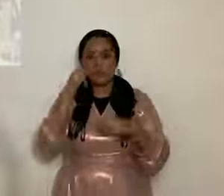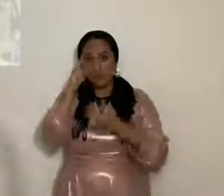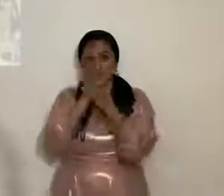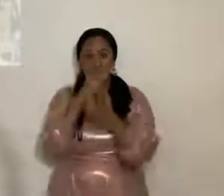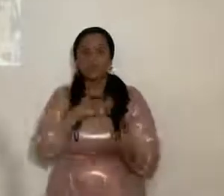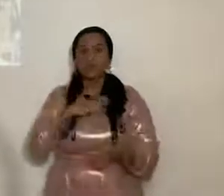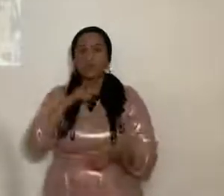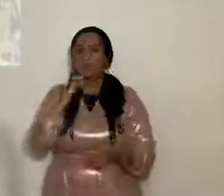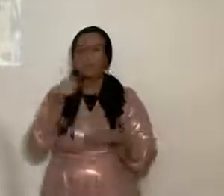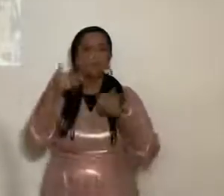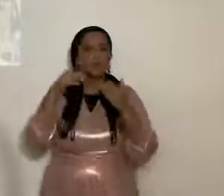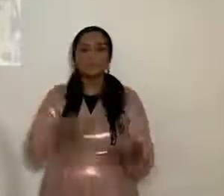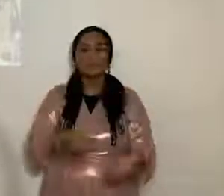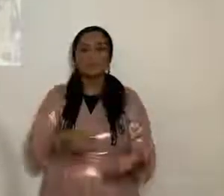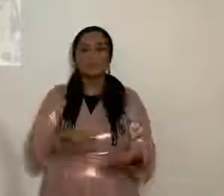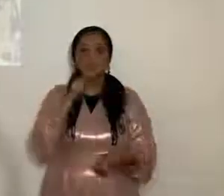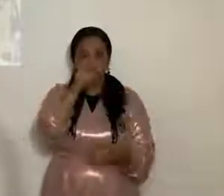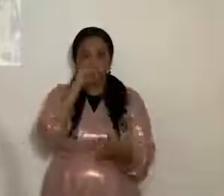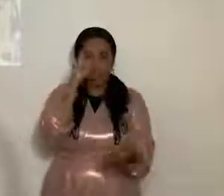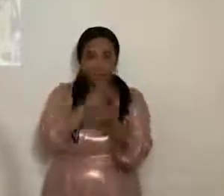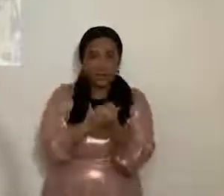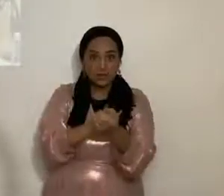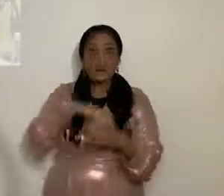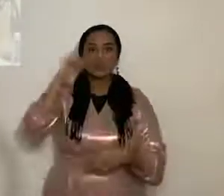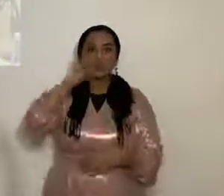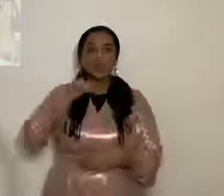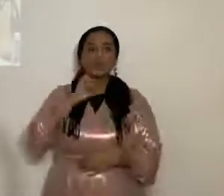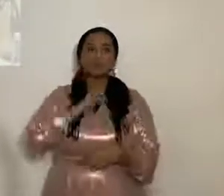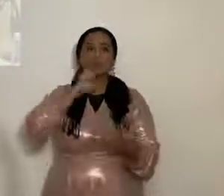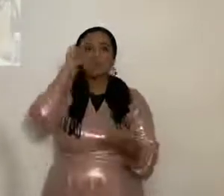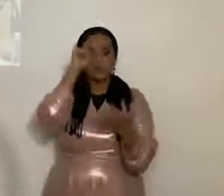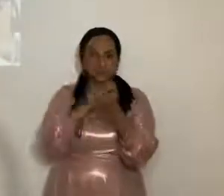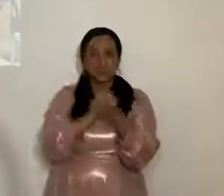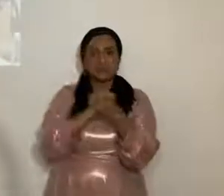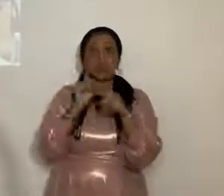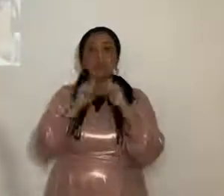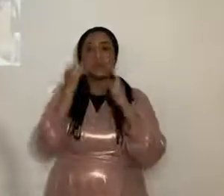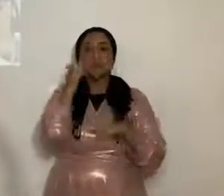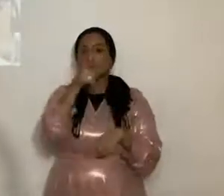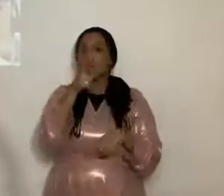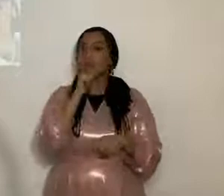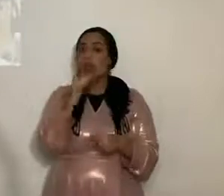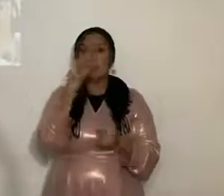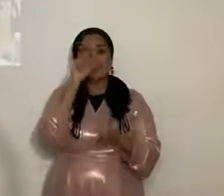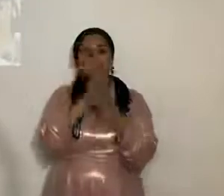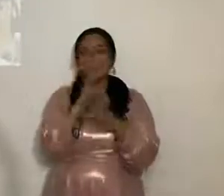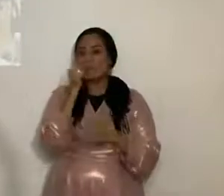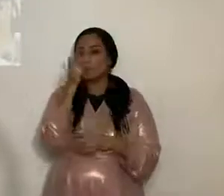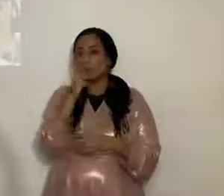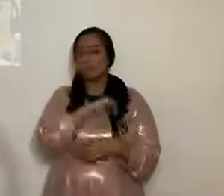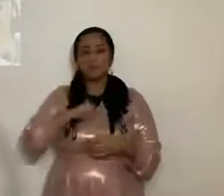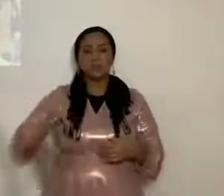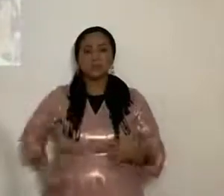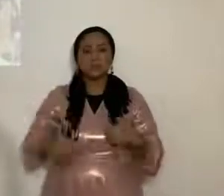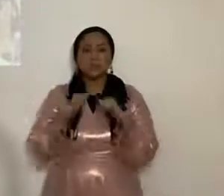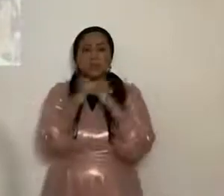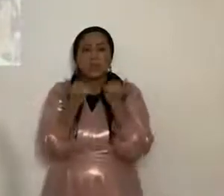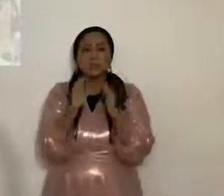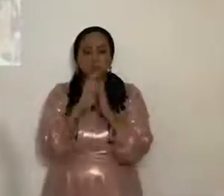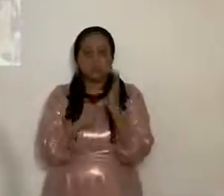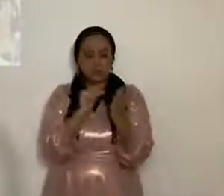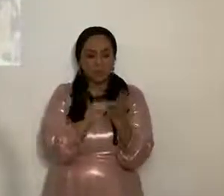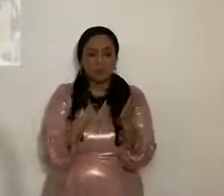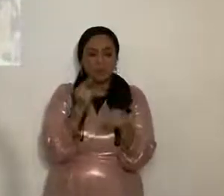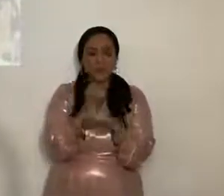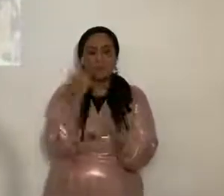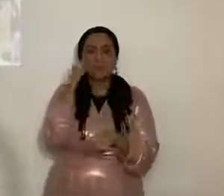no morirá eternamente. ¿Crees esto? Sí, sí lo creo. Pero si tú no crees en Yahshua HaMashiach, ¿cómo aplica esta cita para